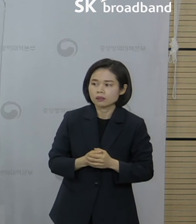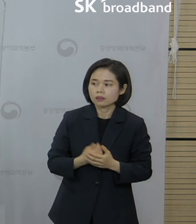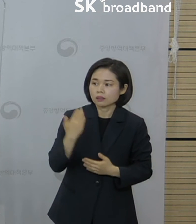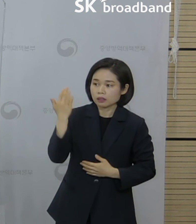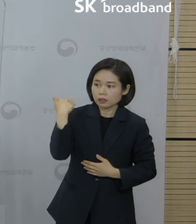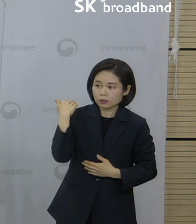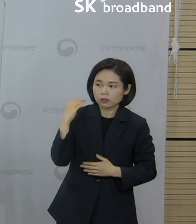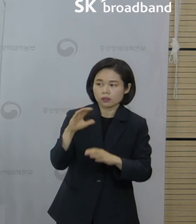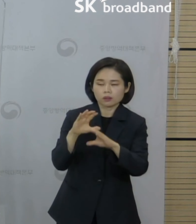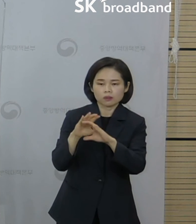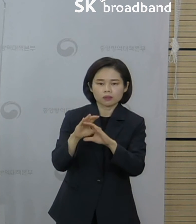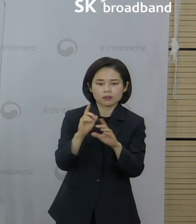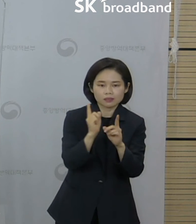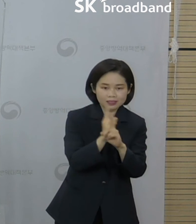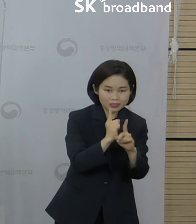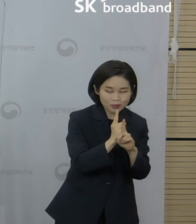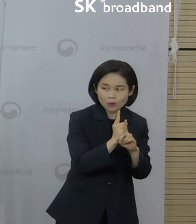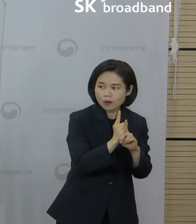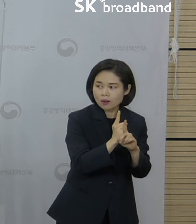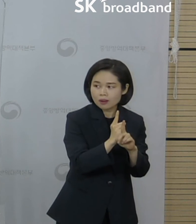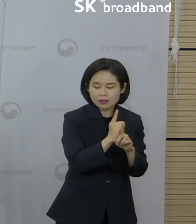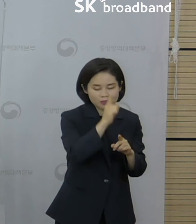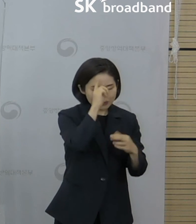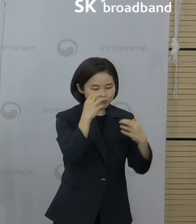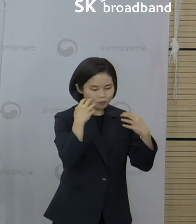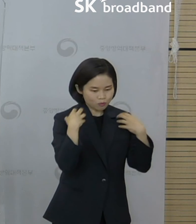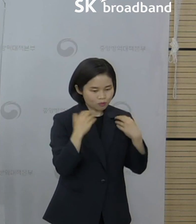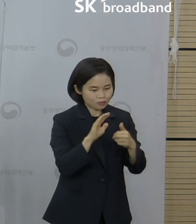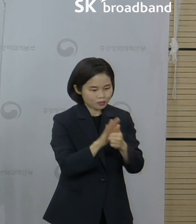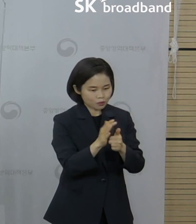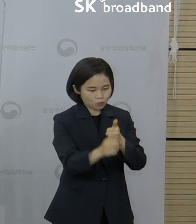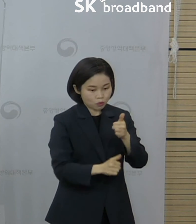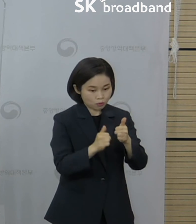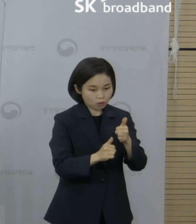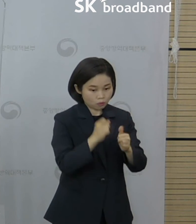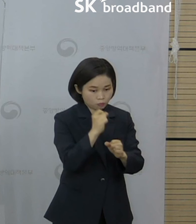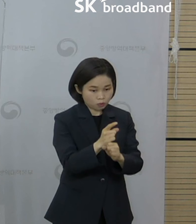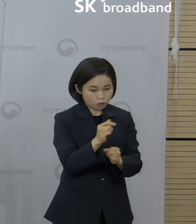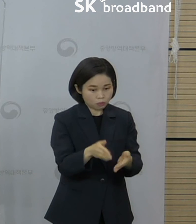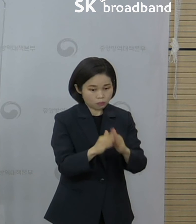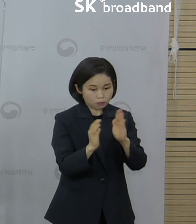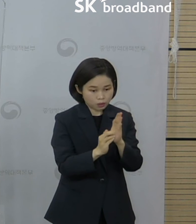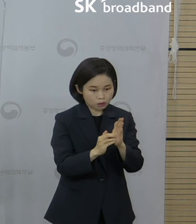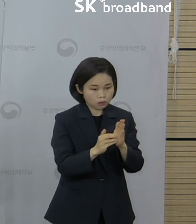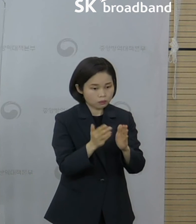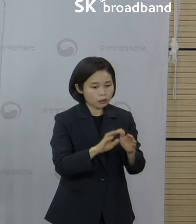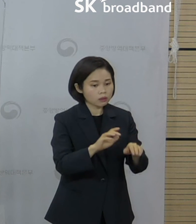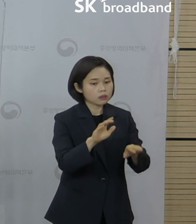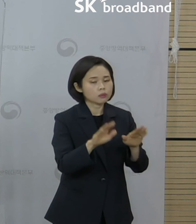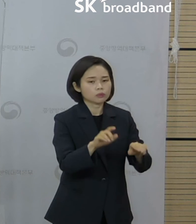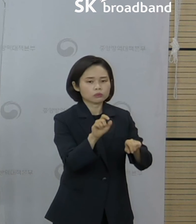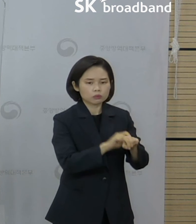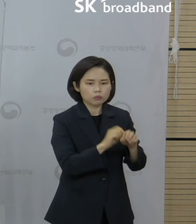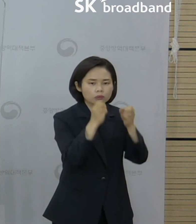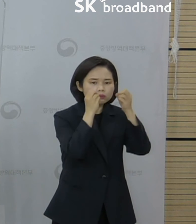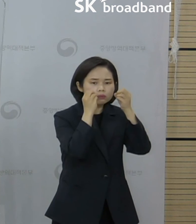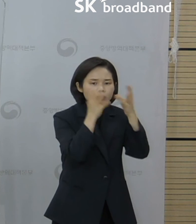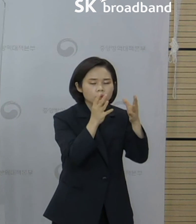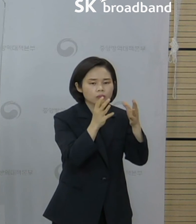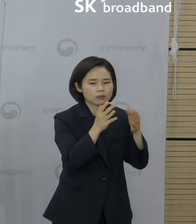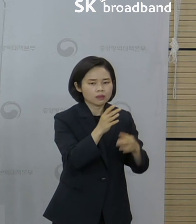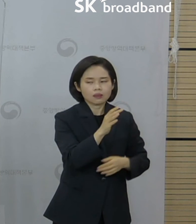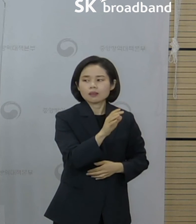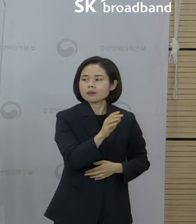코로나19 백신 치료제 개발 범정부 지원위원회가 있는데 새로 백신 도입 TF를 만든 이유가 궁금하다고 질문